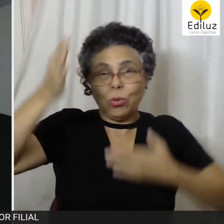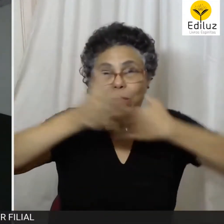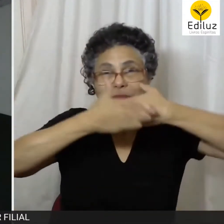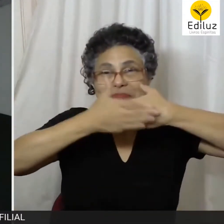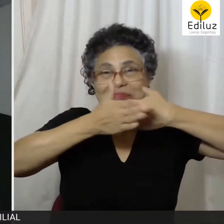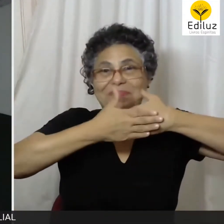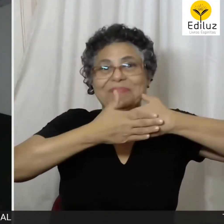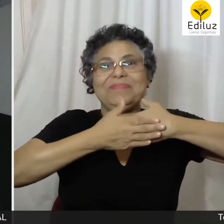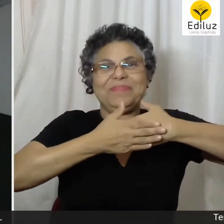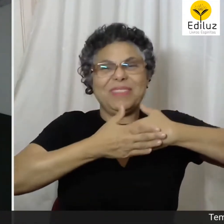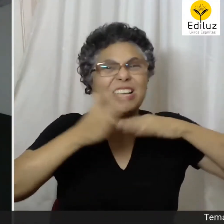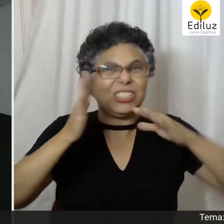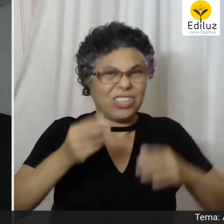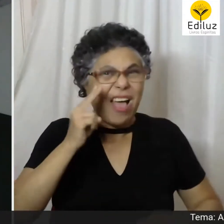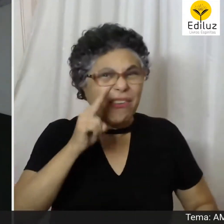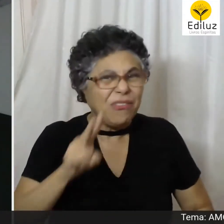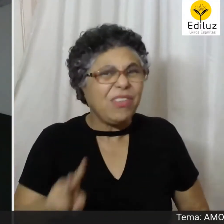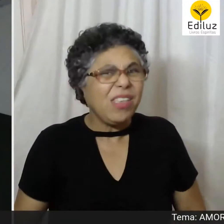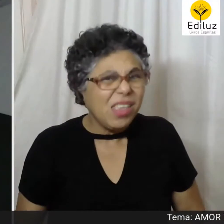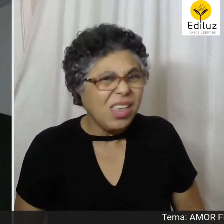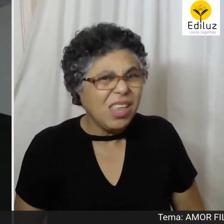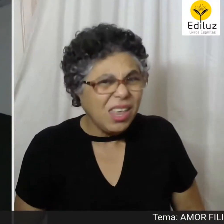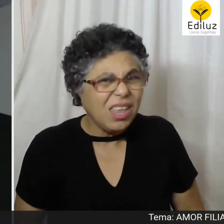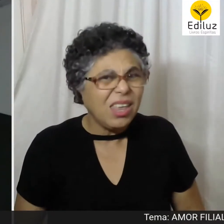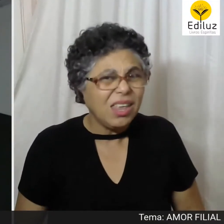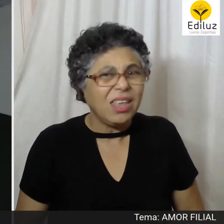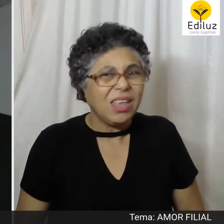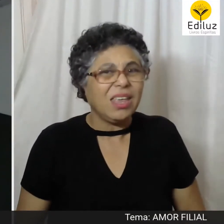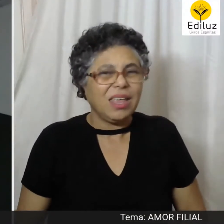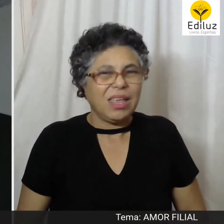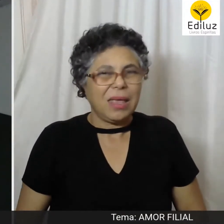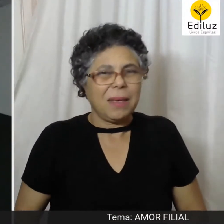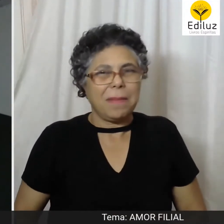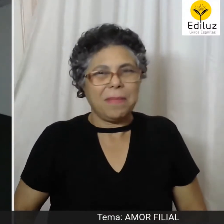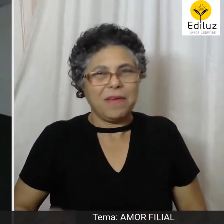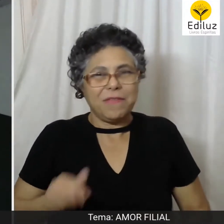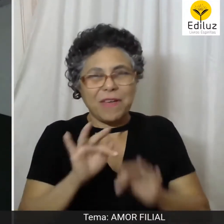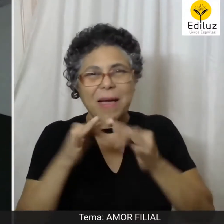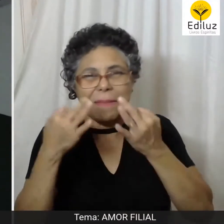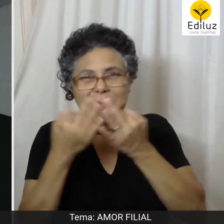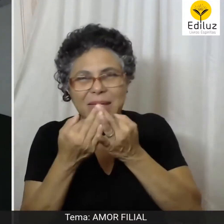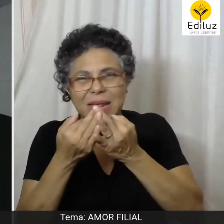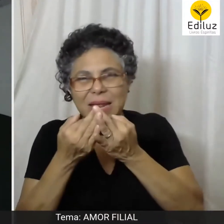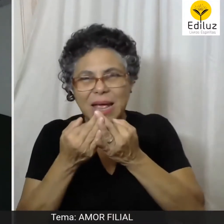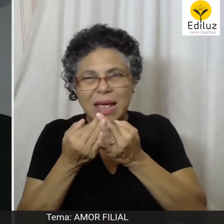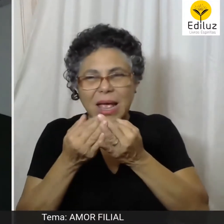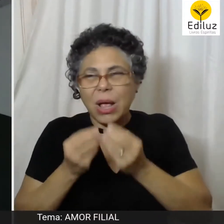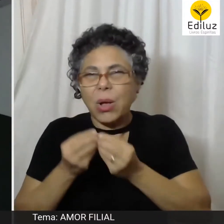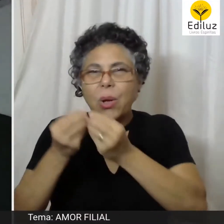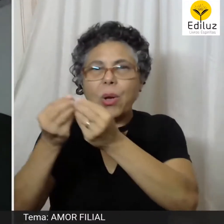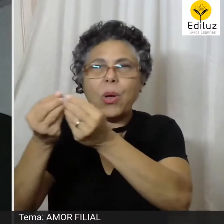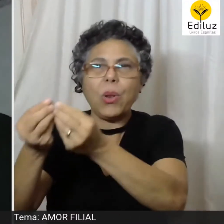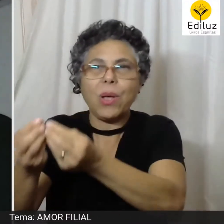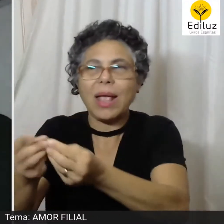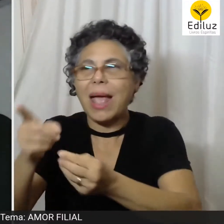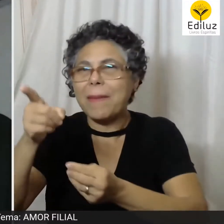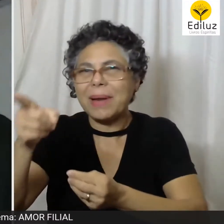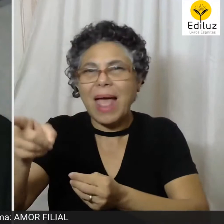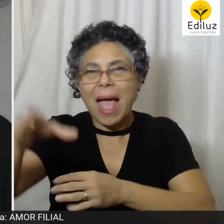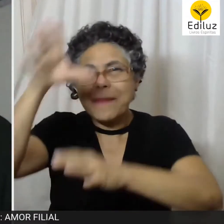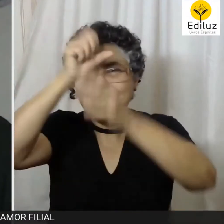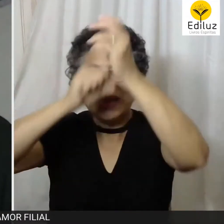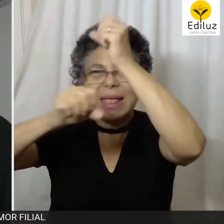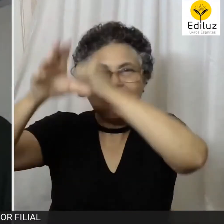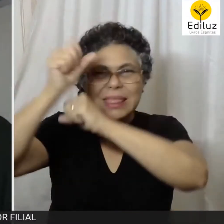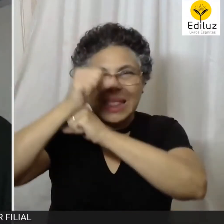Eu já vi pessoas matriculando crianças em cursos de idiomas e diz assim, porque vai estudar